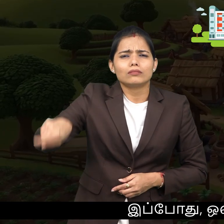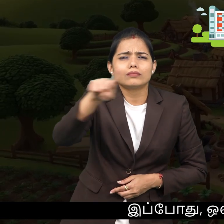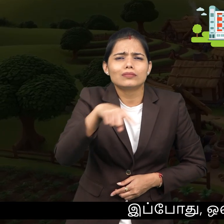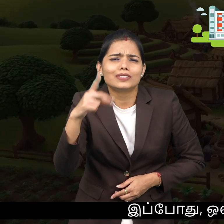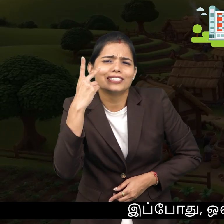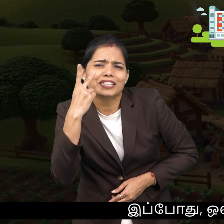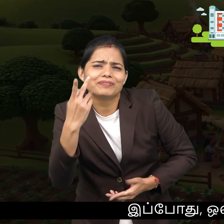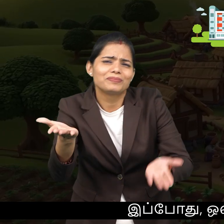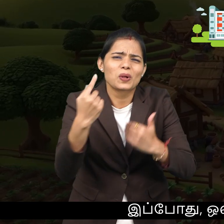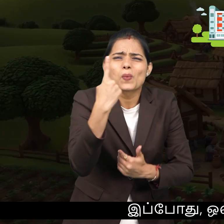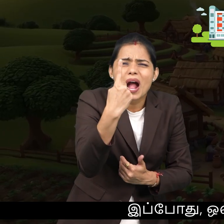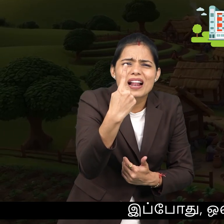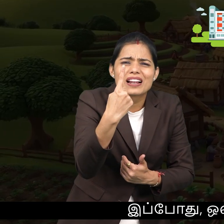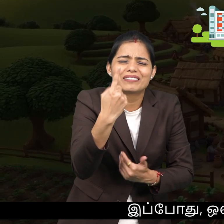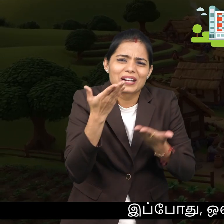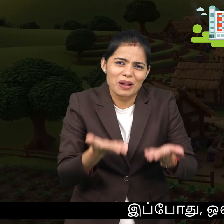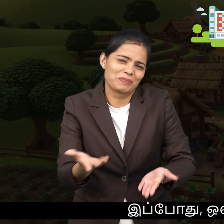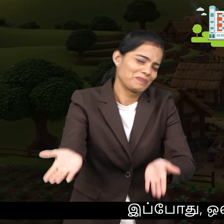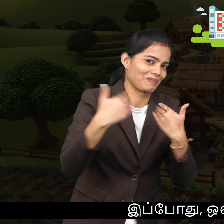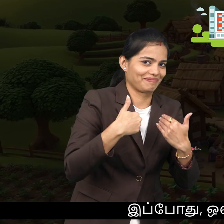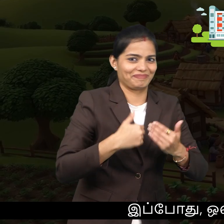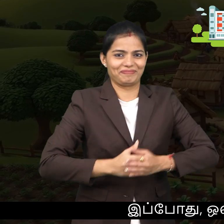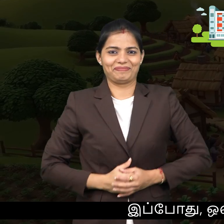இப்போது ஒவ்வொன்றாக பார்ப்போம்.